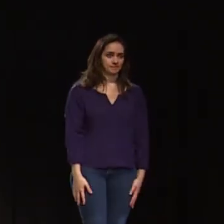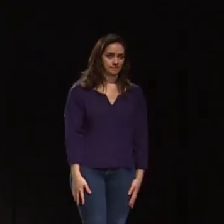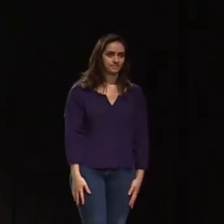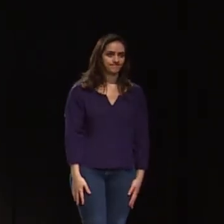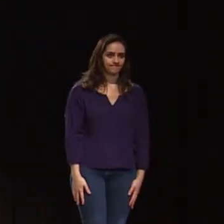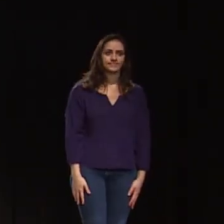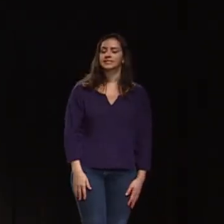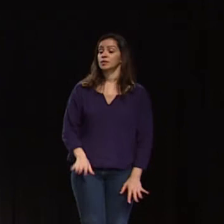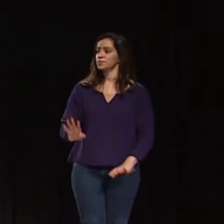entender.